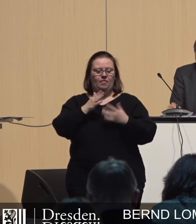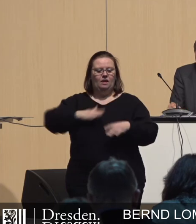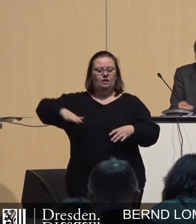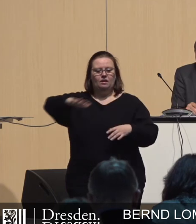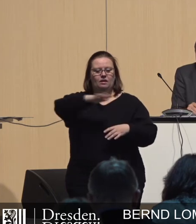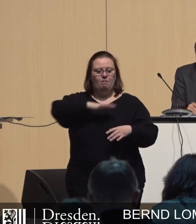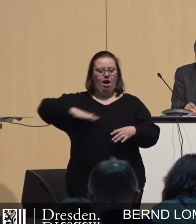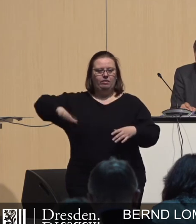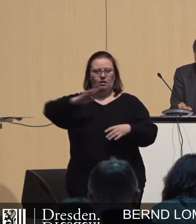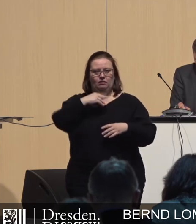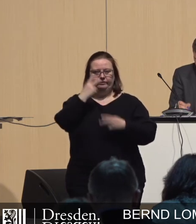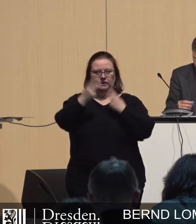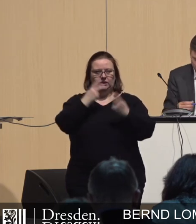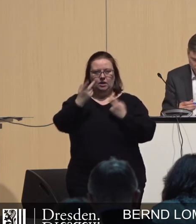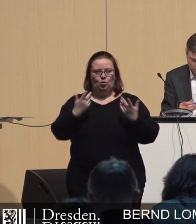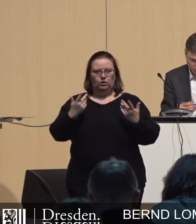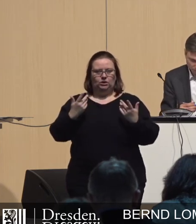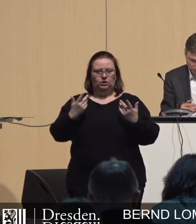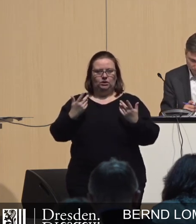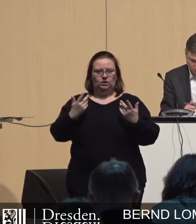umliegenden Gemeinden haben durch den